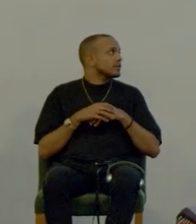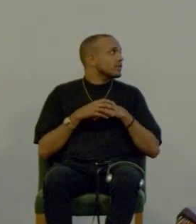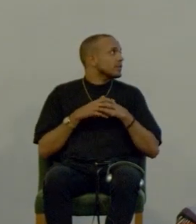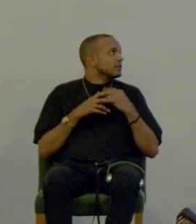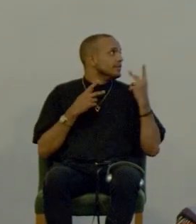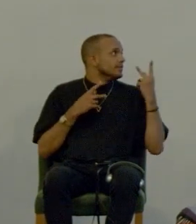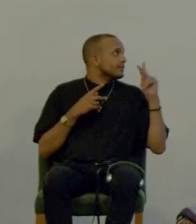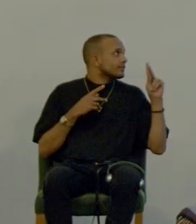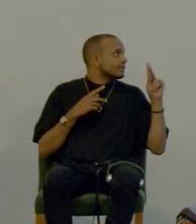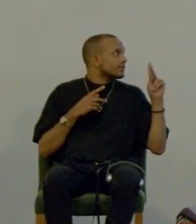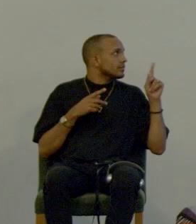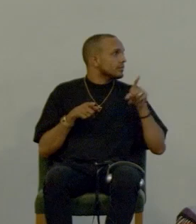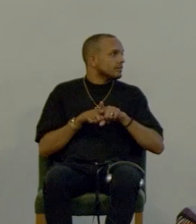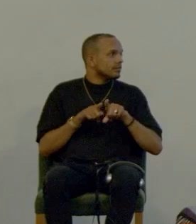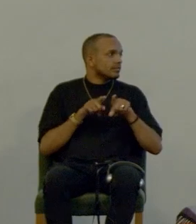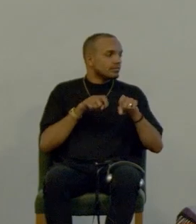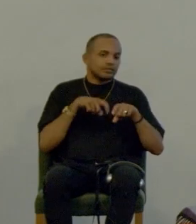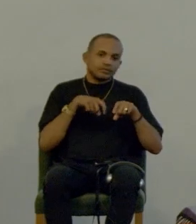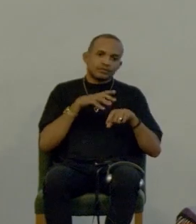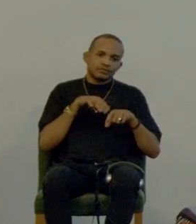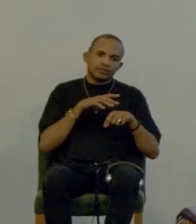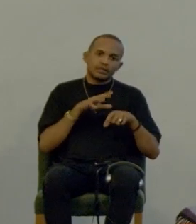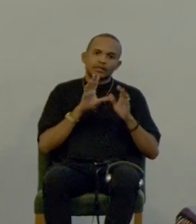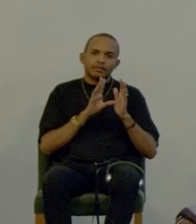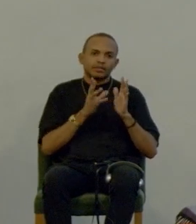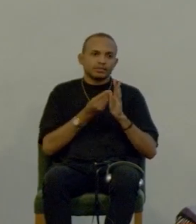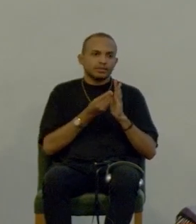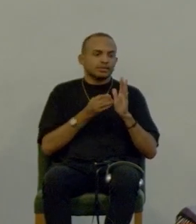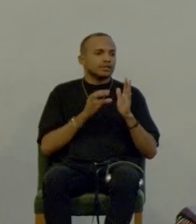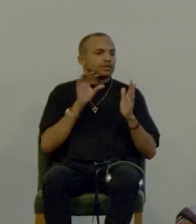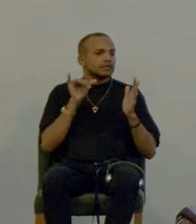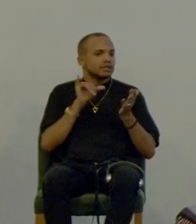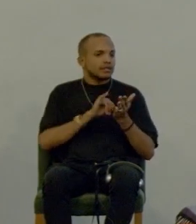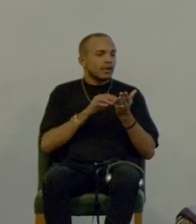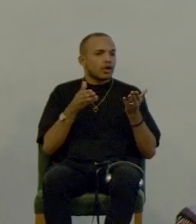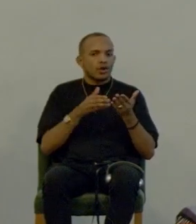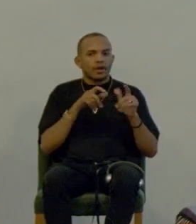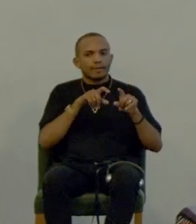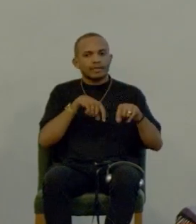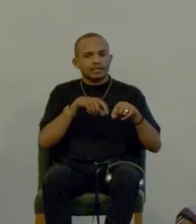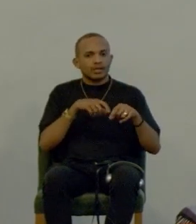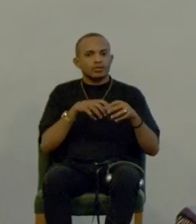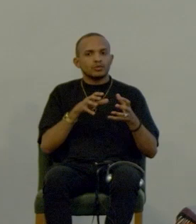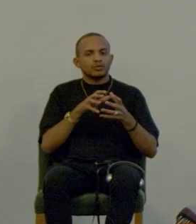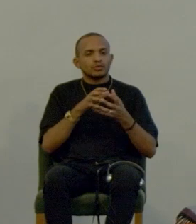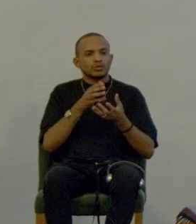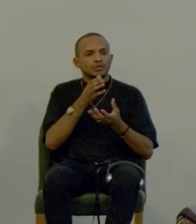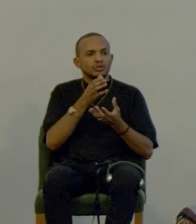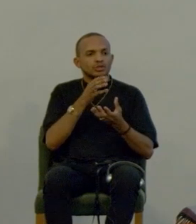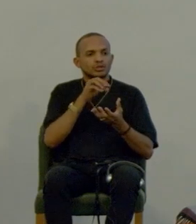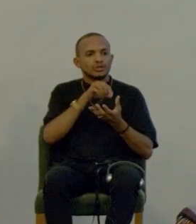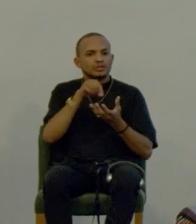exemplo, isso é um sítio arqueológico na Amazônia Central. Hoje em dia é uma plantação de mamão, né?